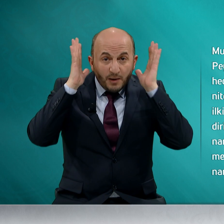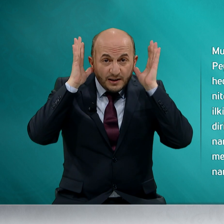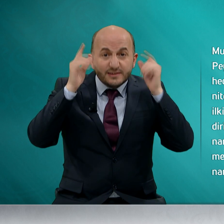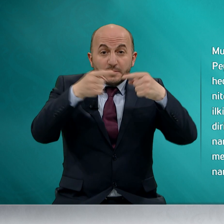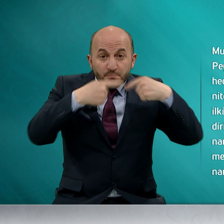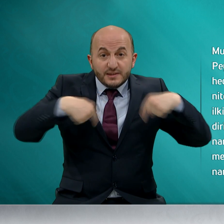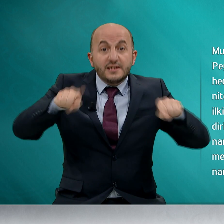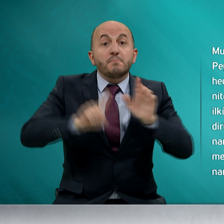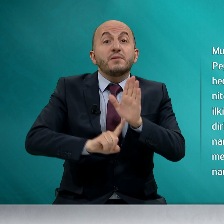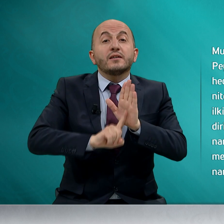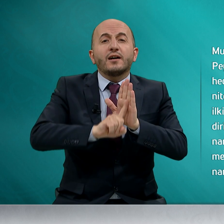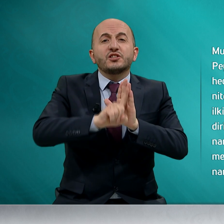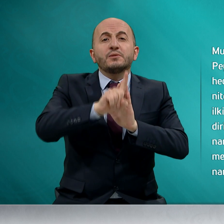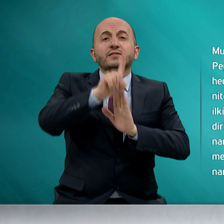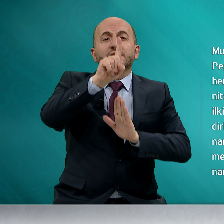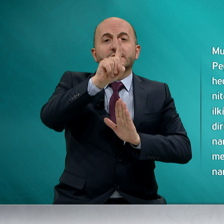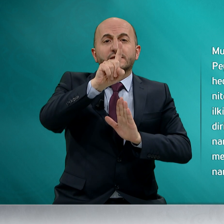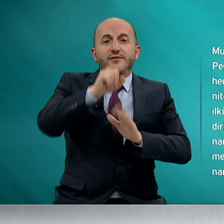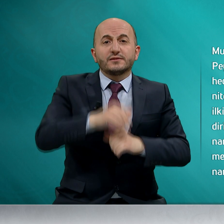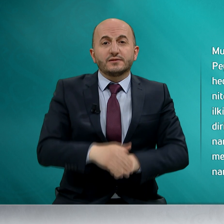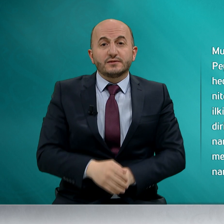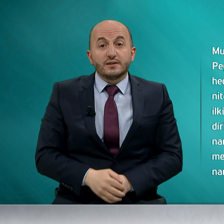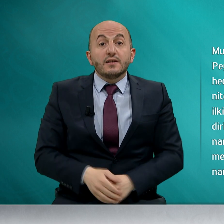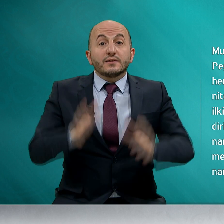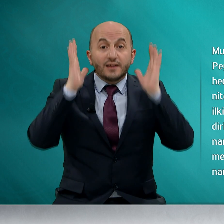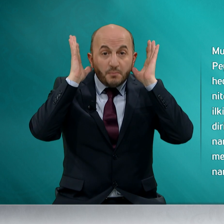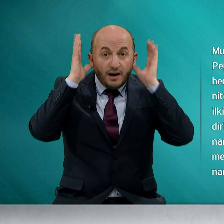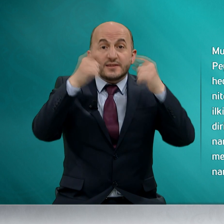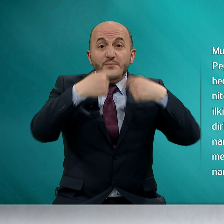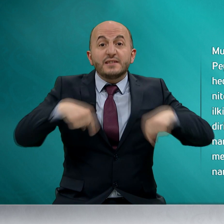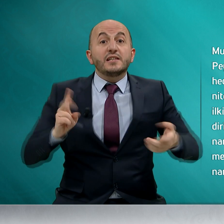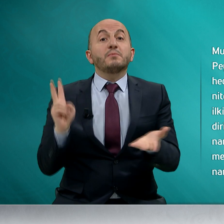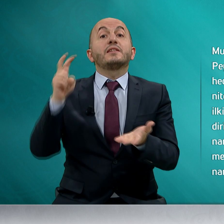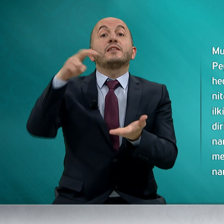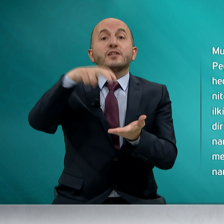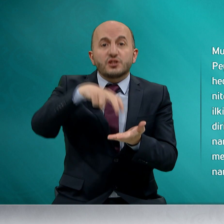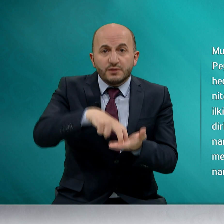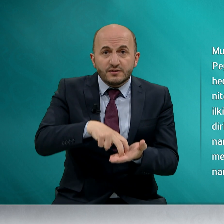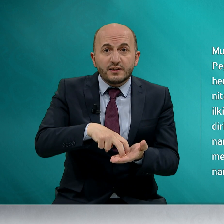Namaz bizim miracımızdır. Namaz bizim dirilişimizdir.